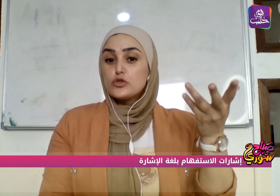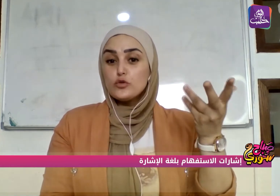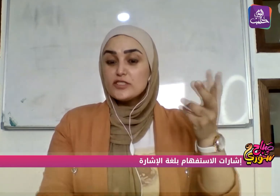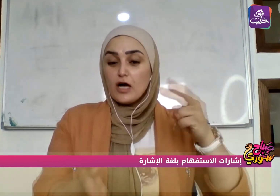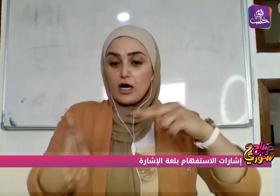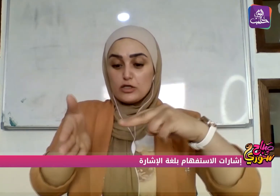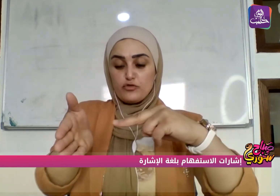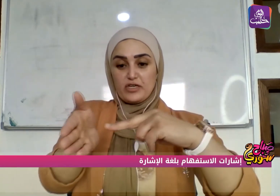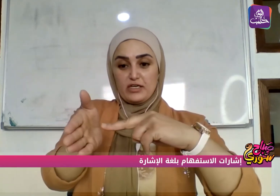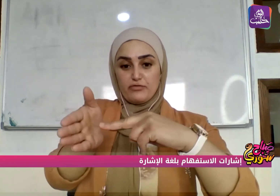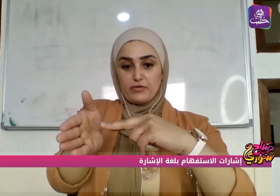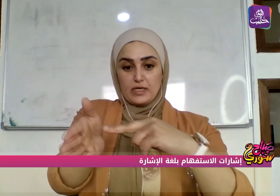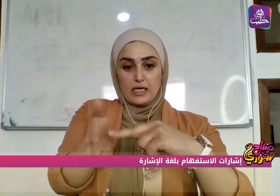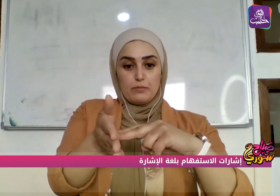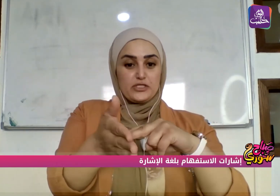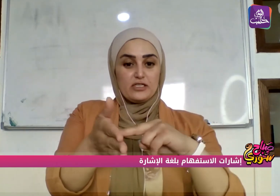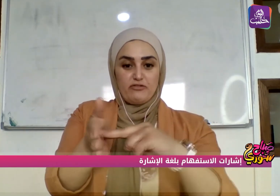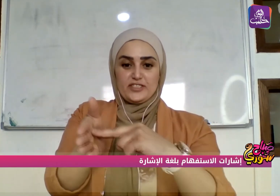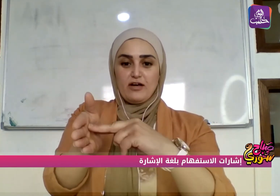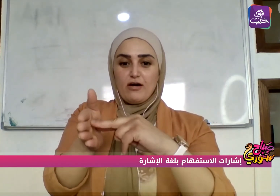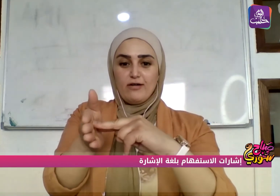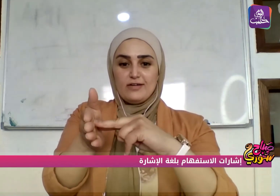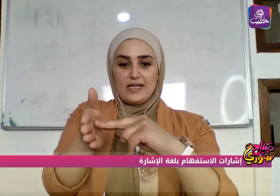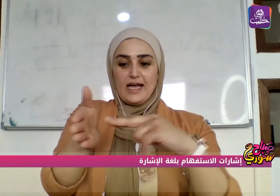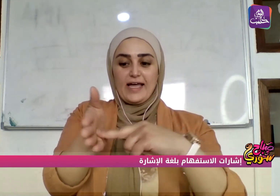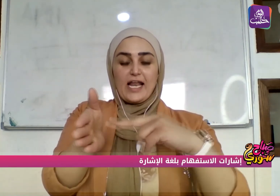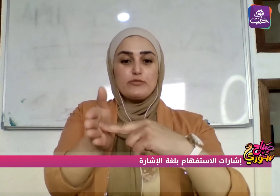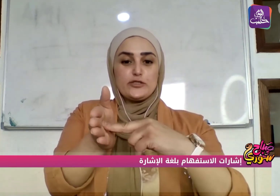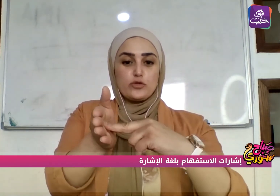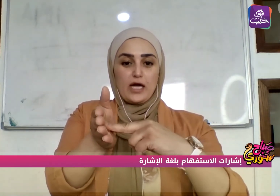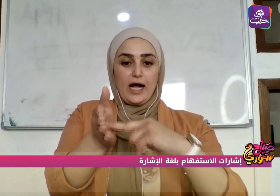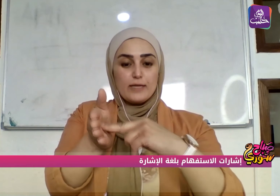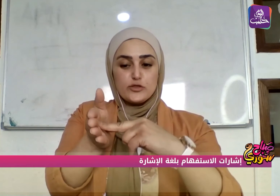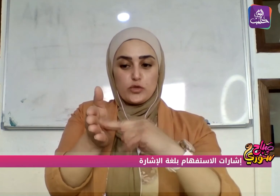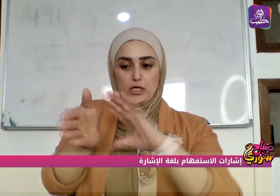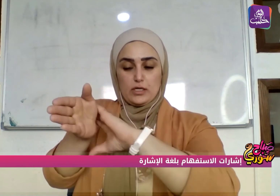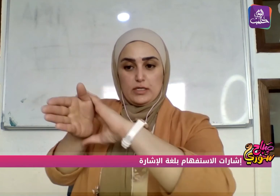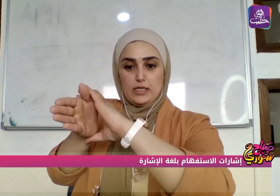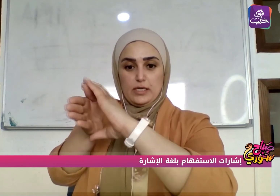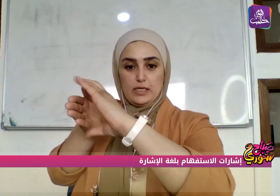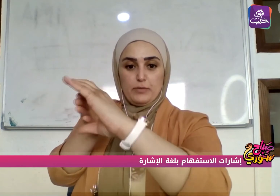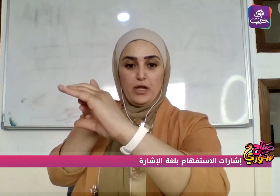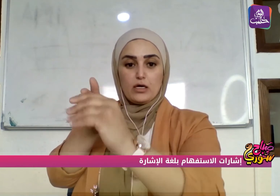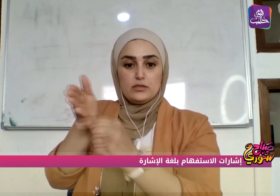شو صار، شوف كيف عشان نحفظها، هاي علامه سوريا، علم سوريا بالعرض